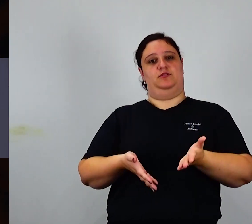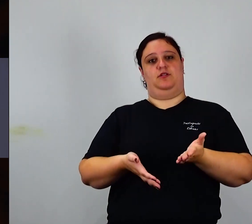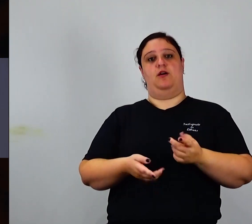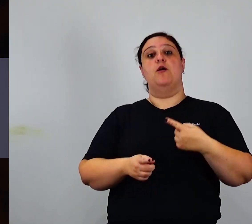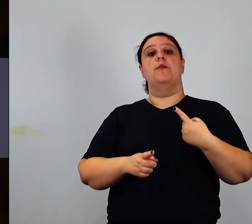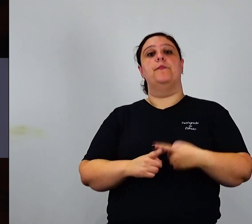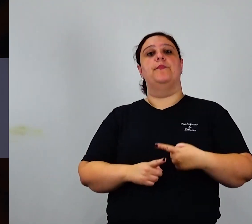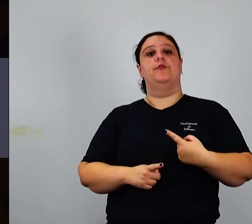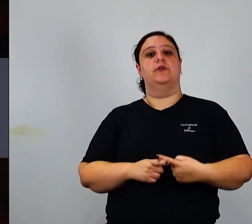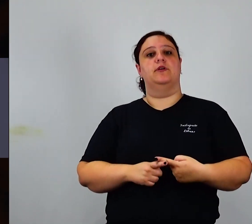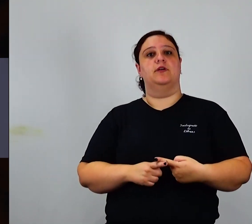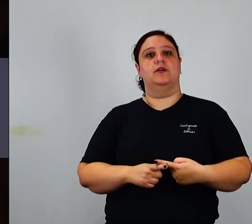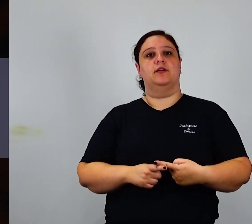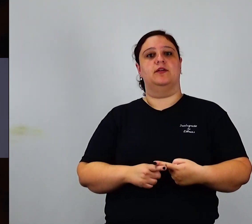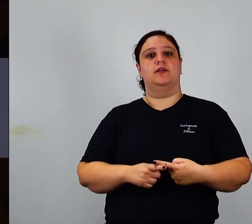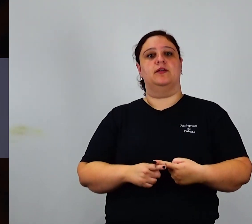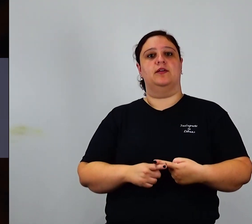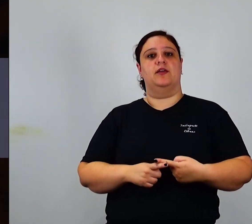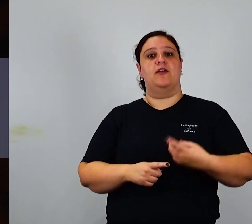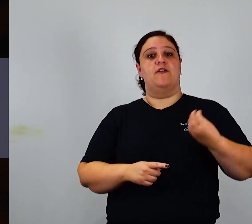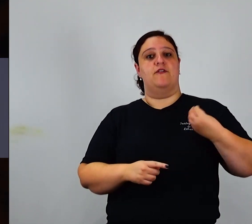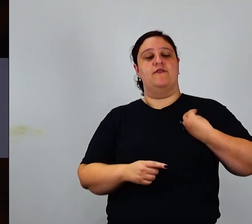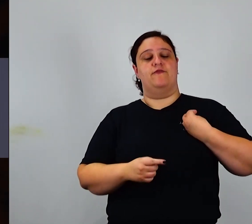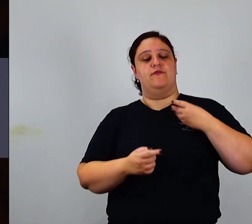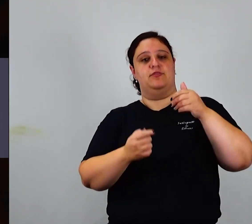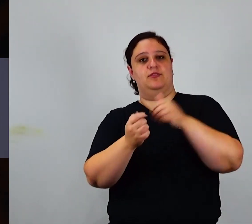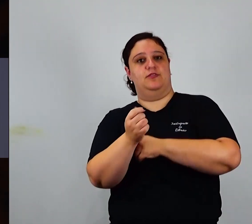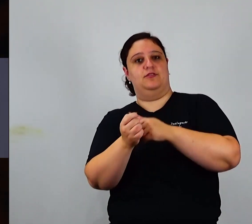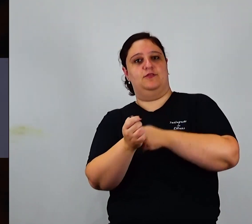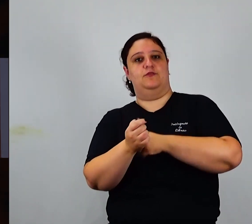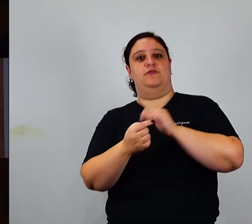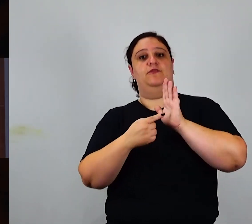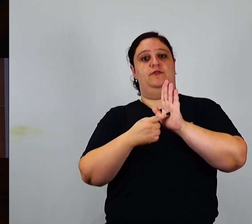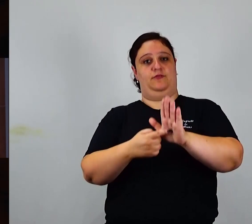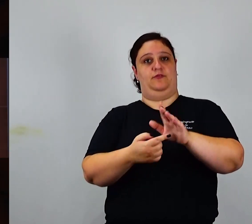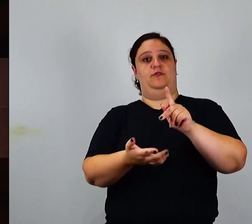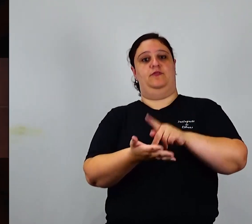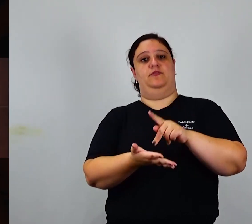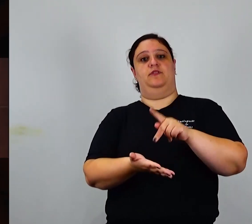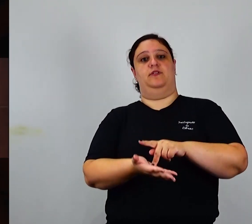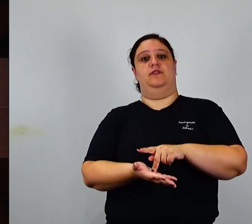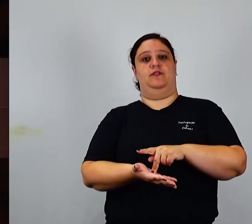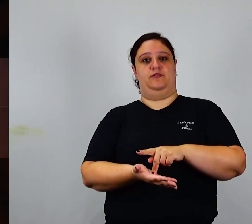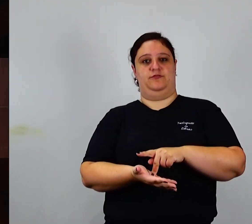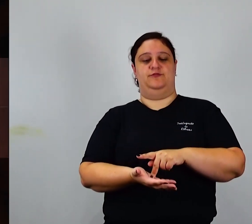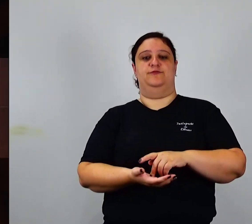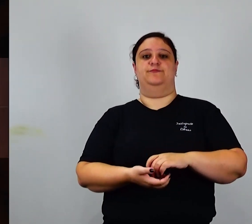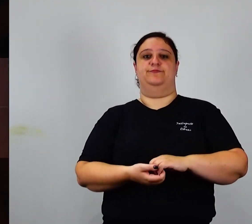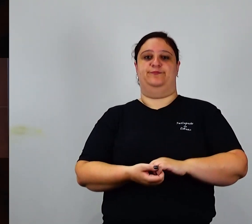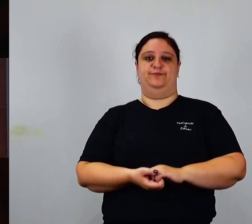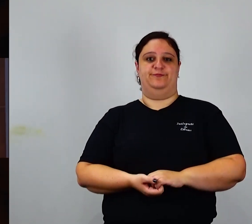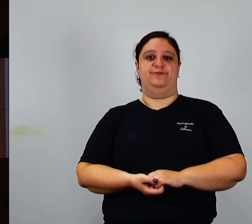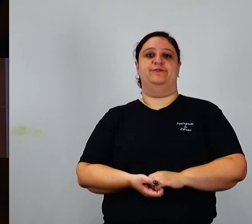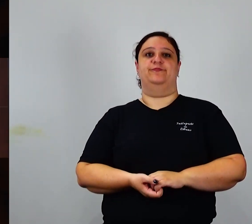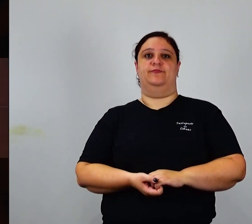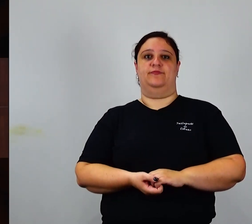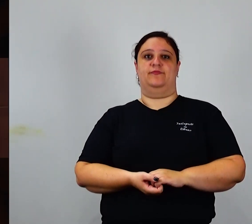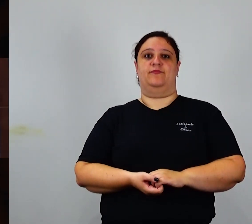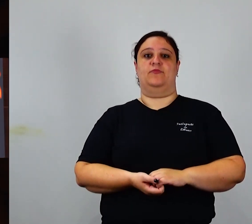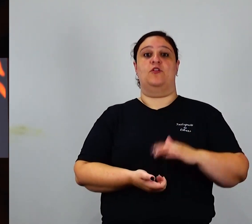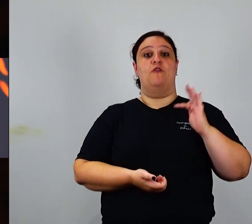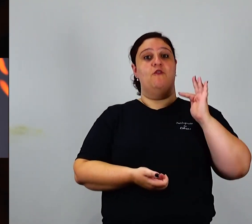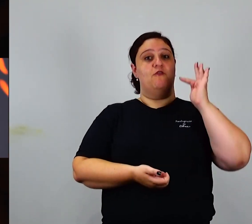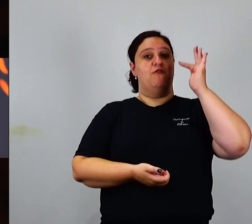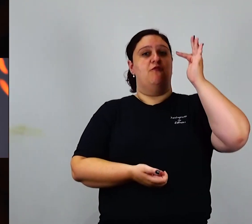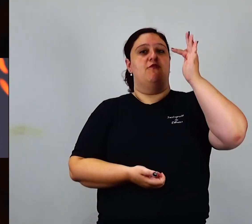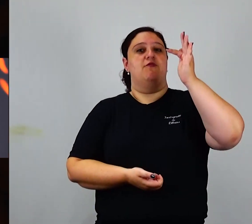Por quê? Porque a verdadeira foto, ou a verdadeira imagem, será aquela que o